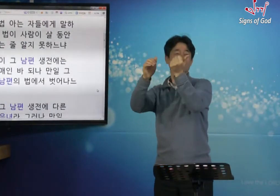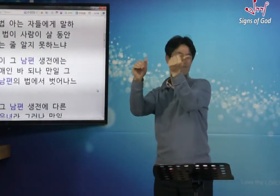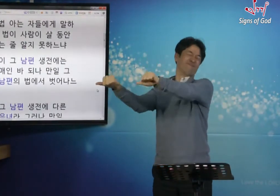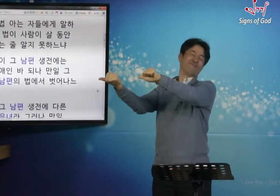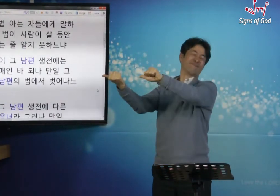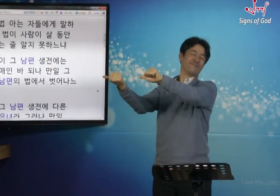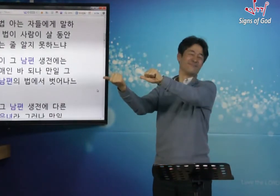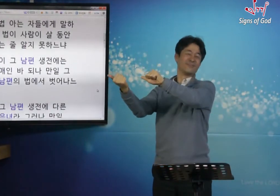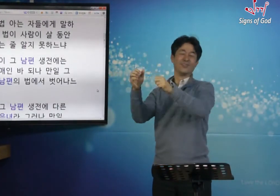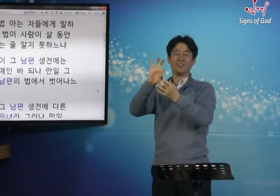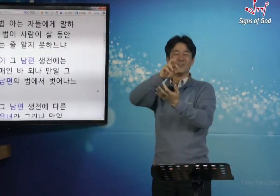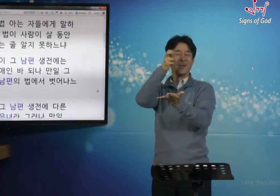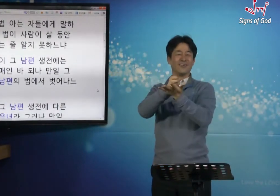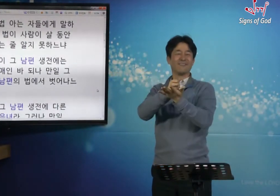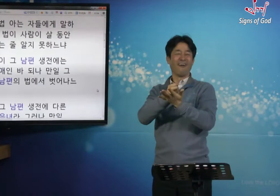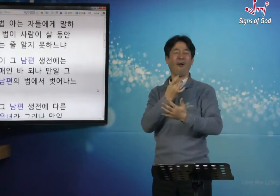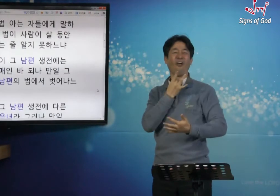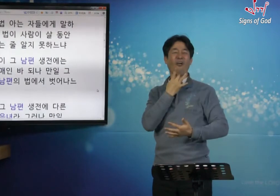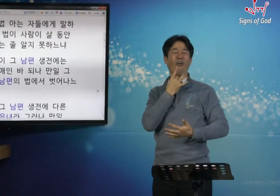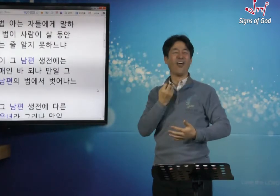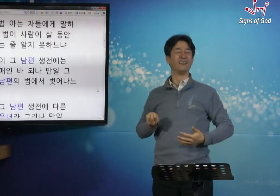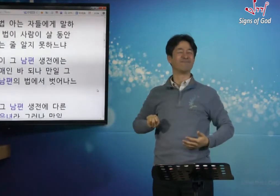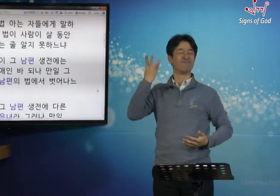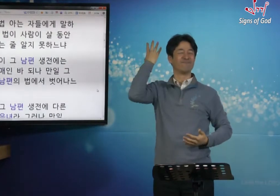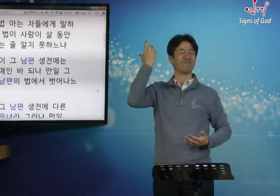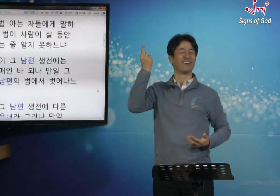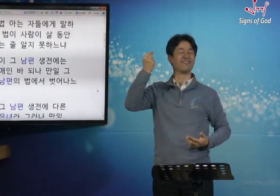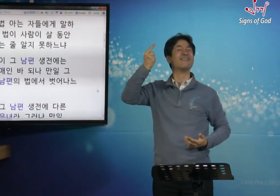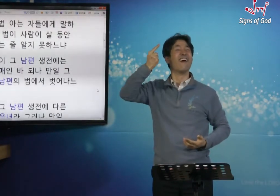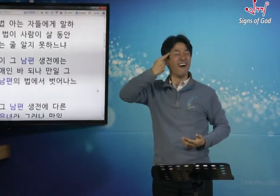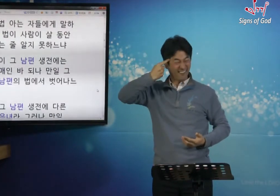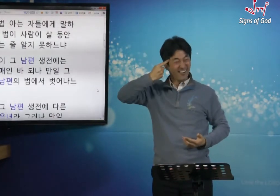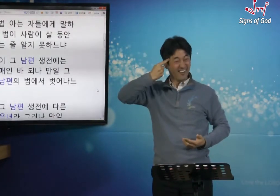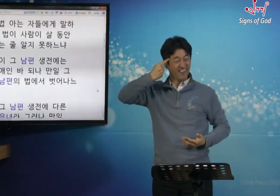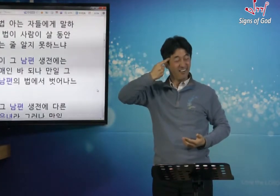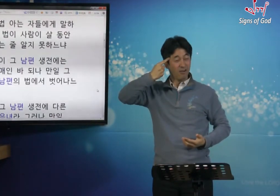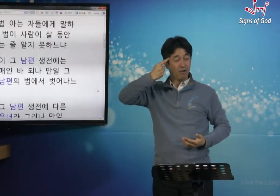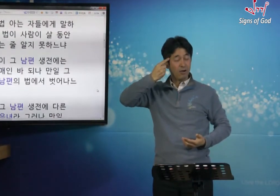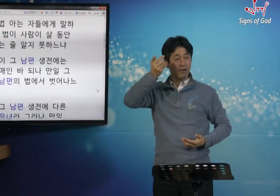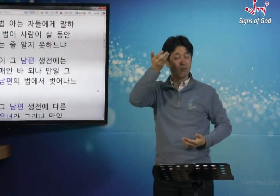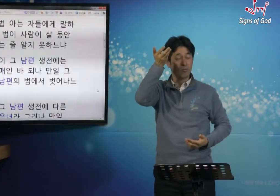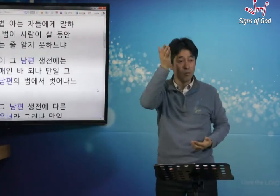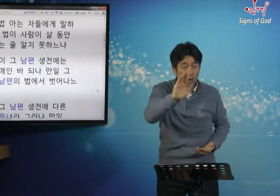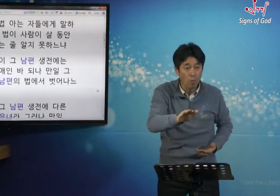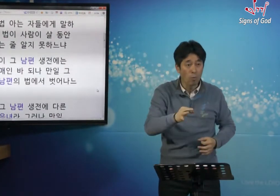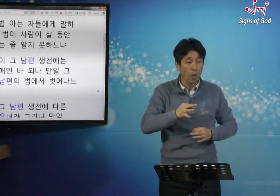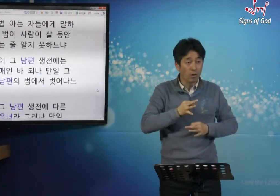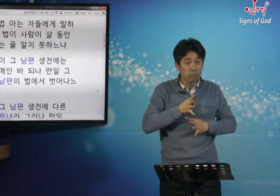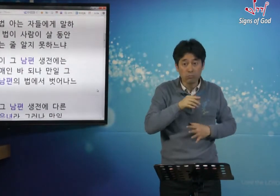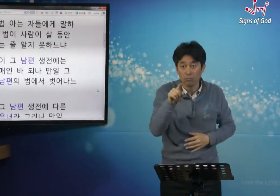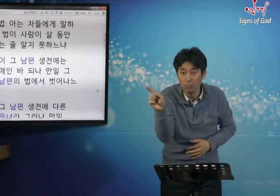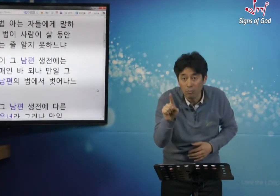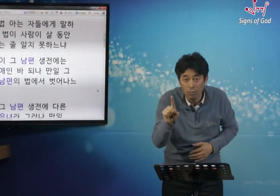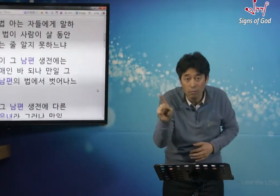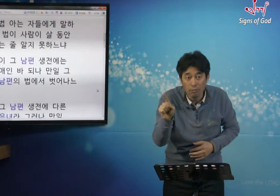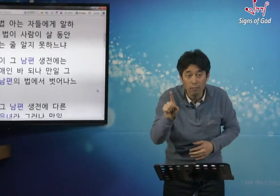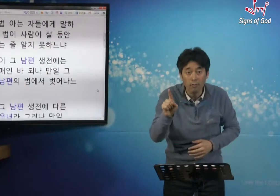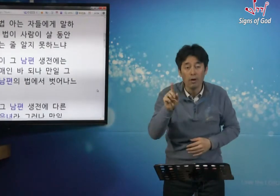그 우리가 죽음을 통해서 그 율법은 사실 자기가 이겼다라고 승리했다라고 생각했을